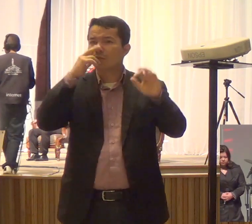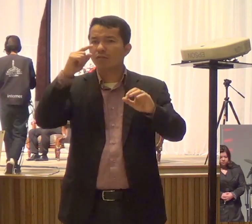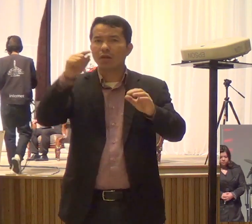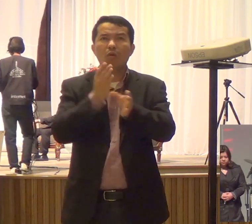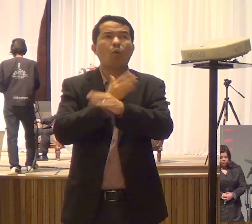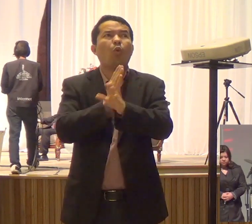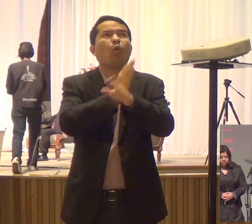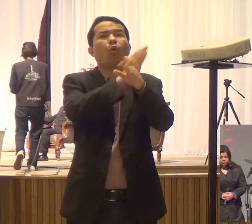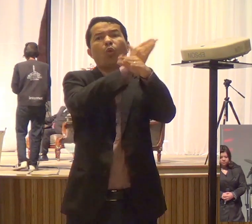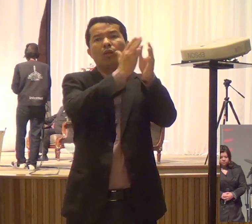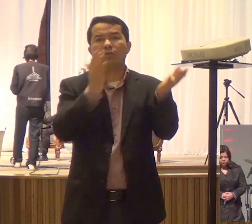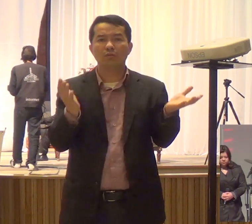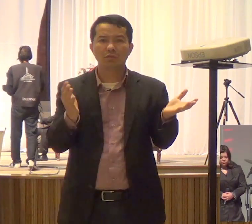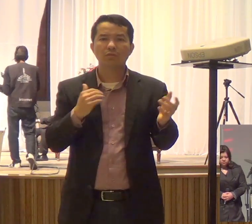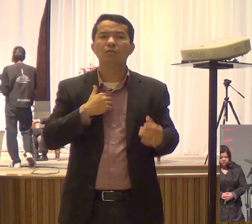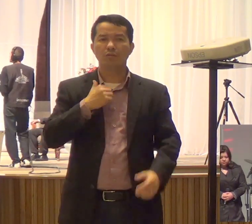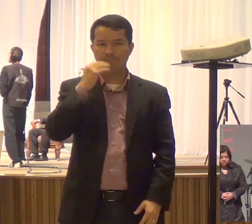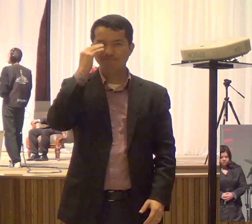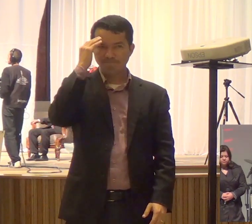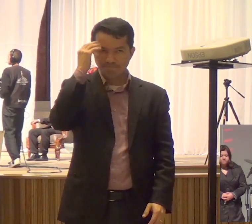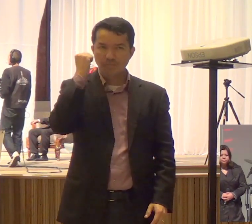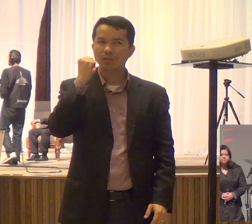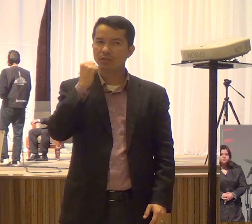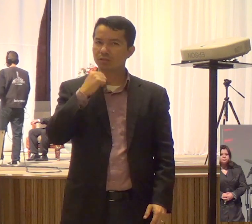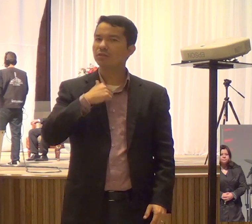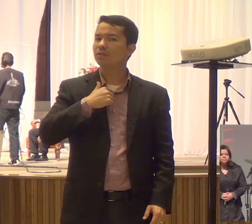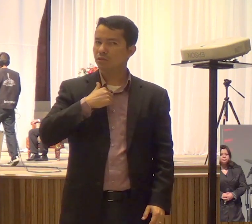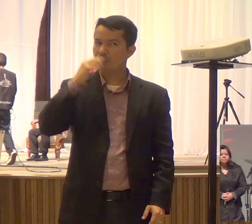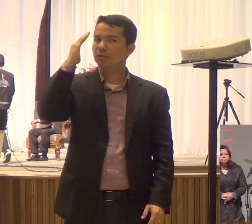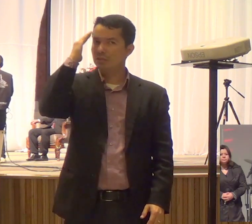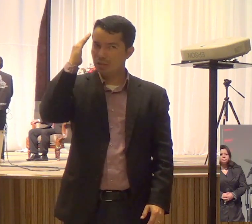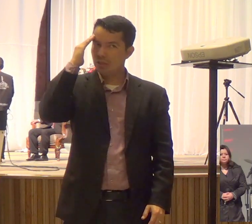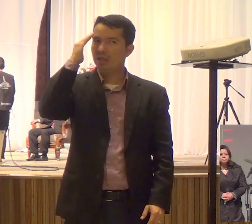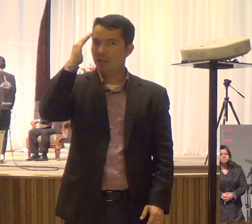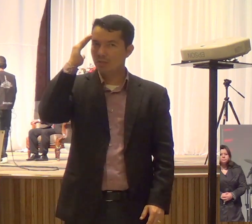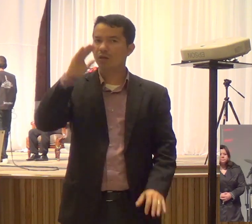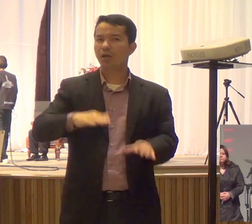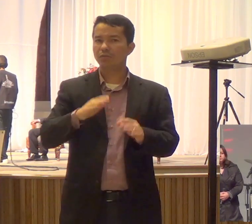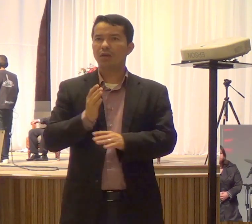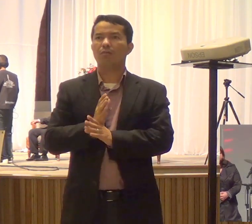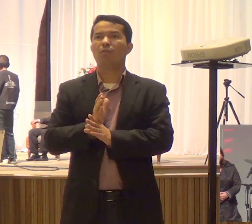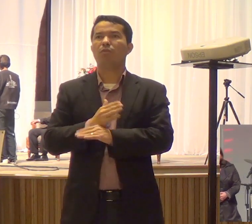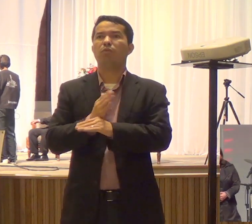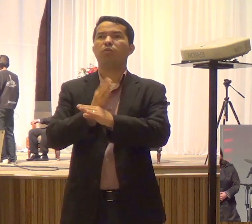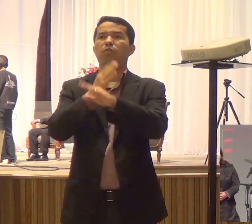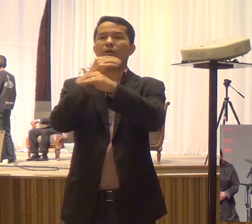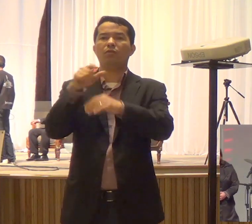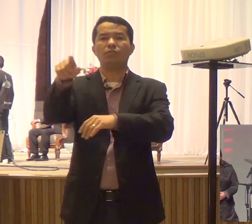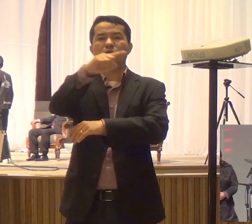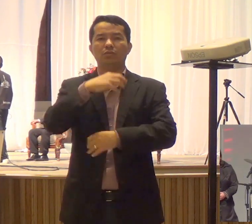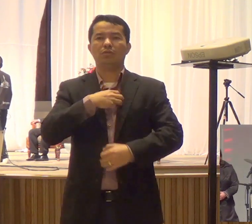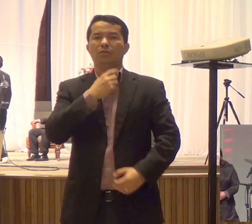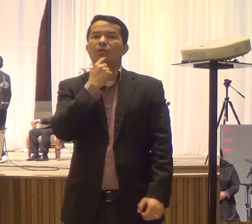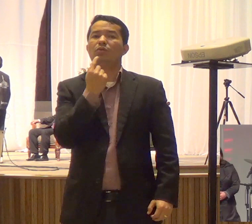tonta. E eu sei, meu irmão, e eu sei, minha irmã, que muitas vezes você se sente